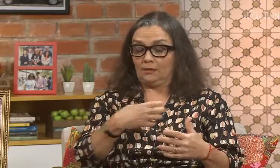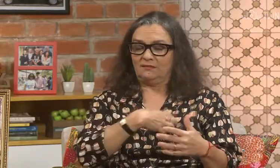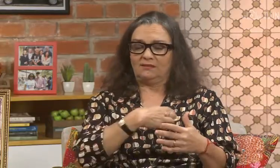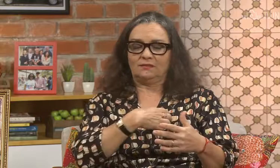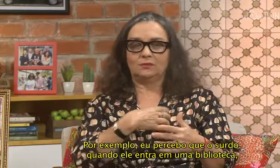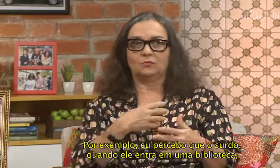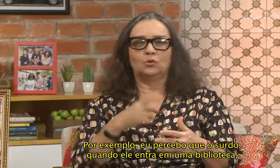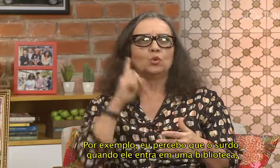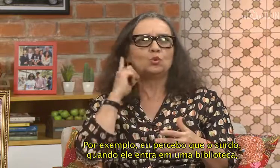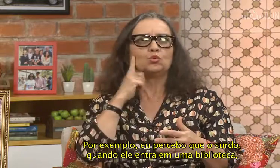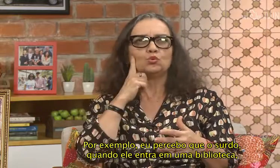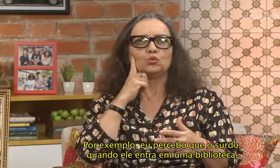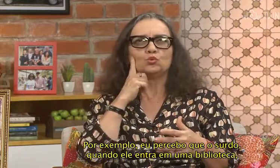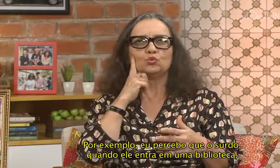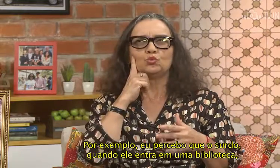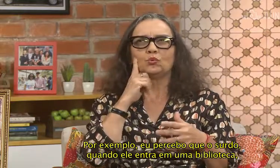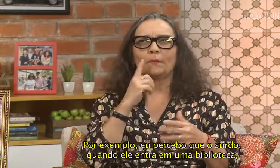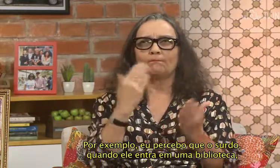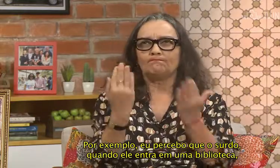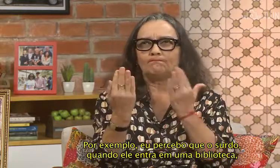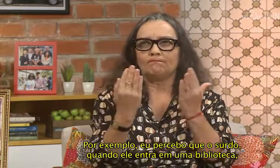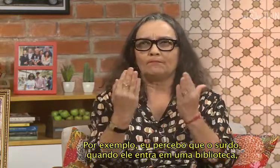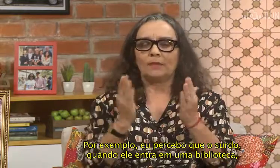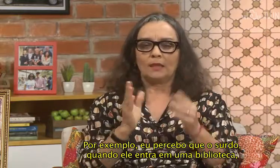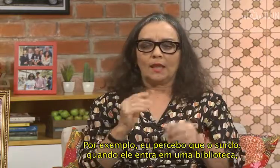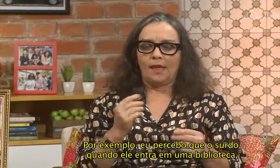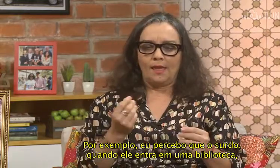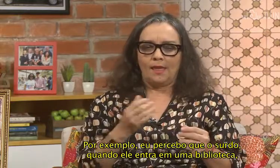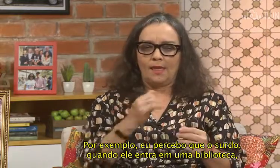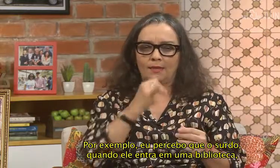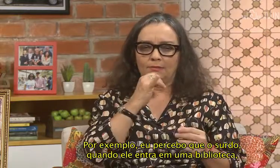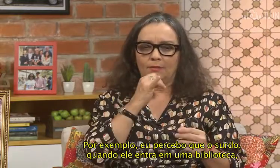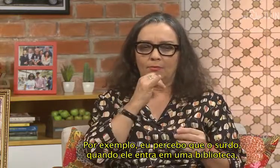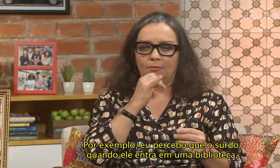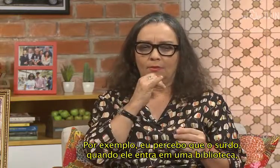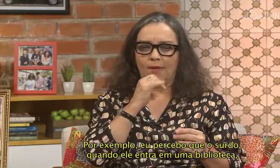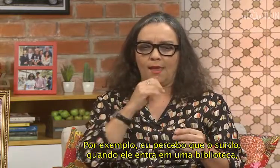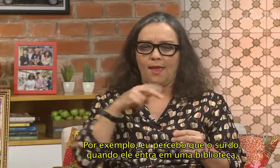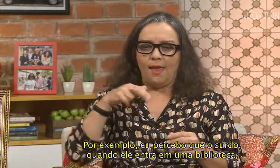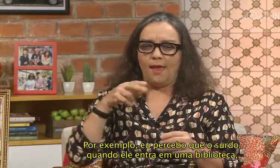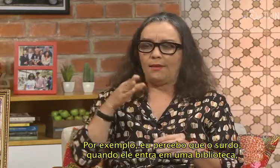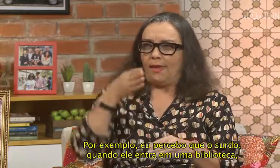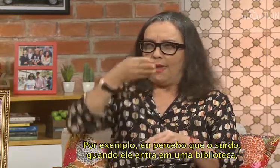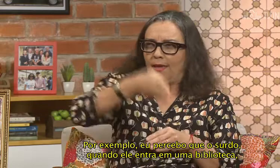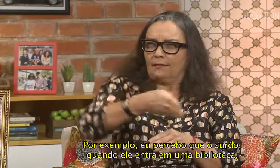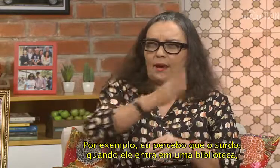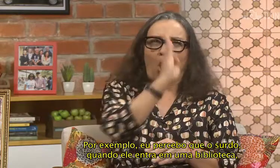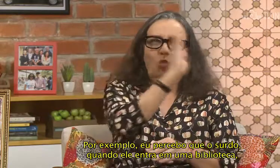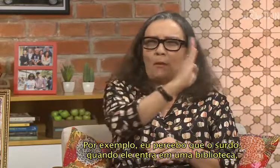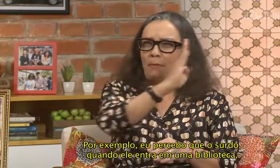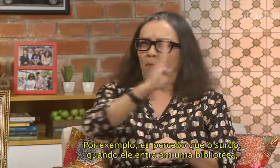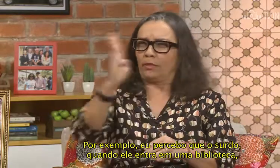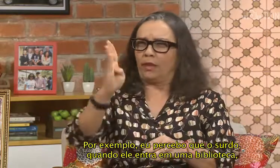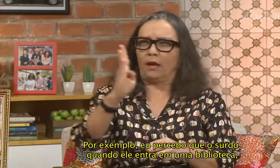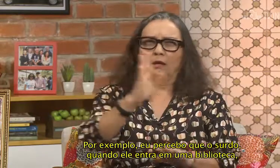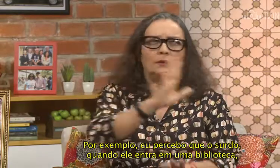Por exemplo, eu percebo que o surdo, quando ele entra numa biblioteca,